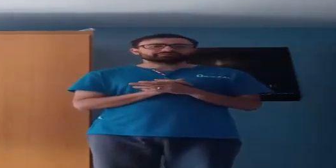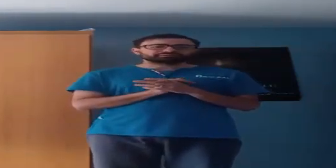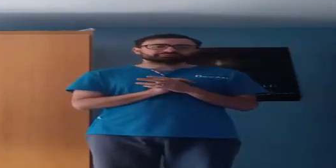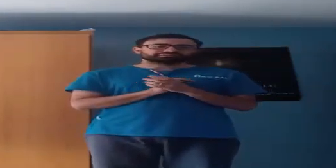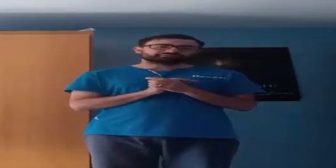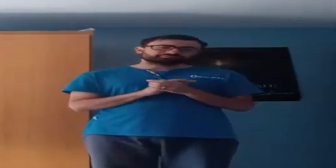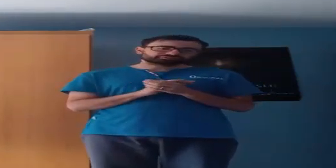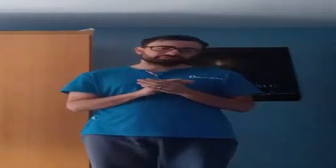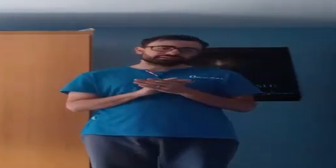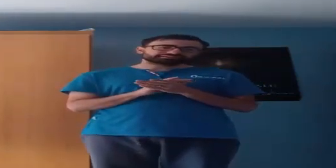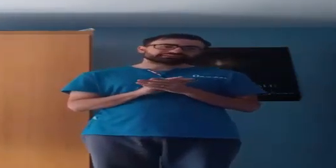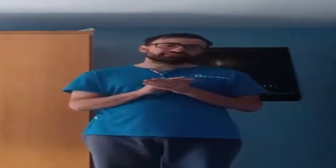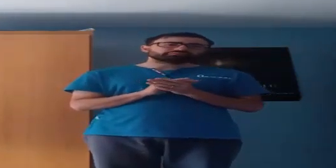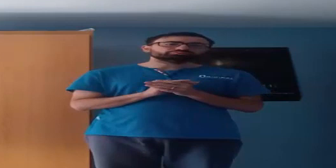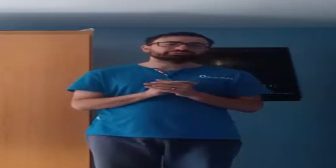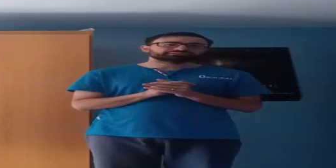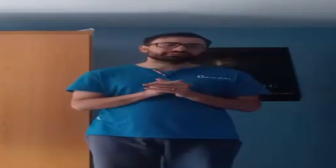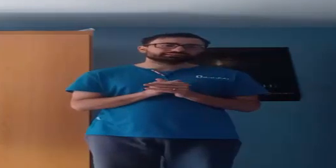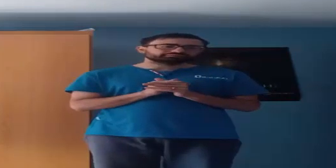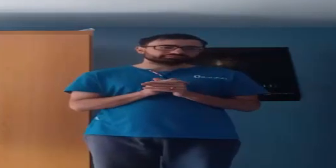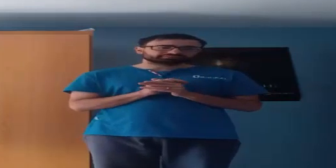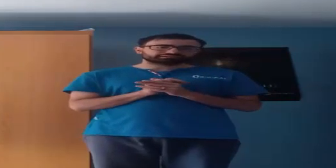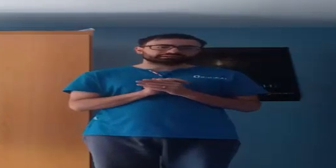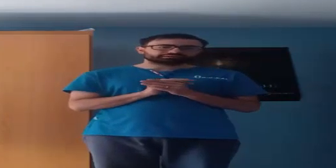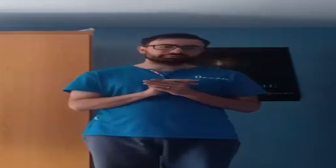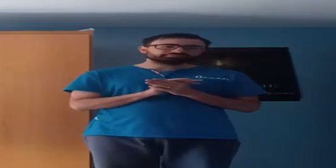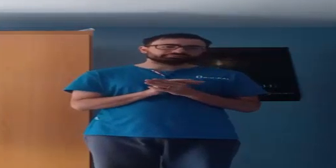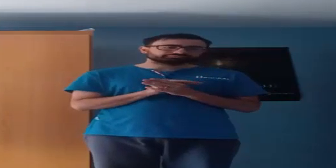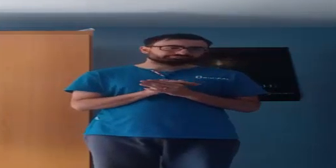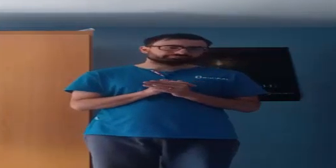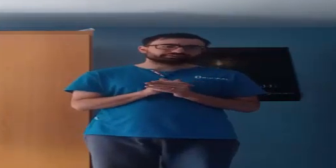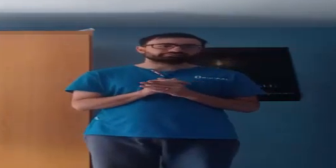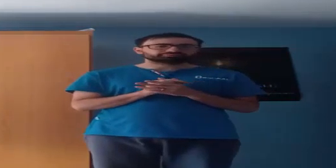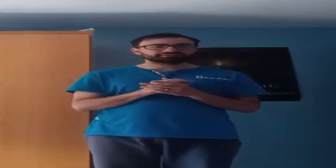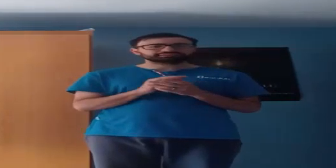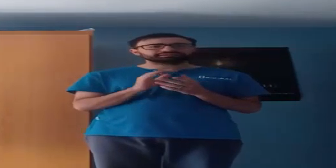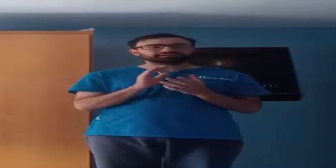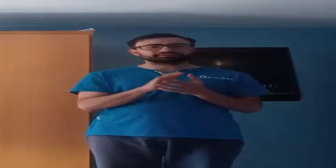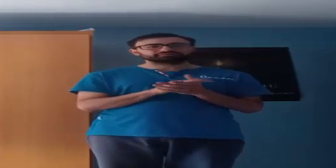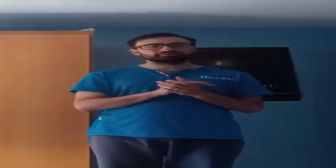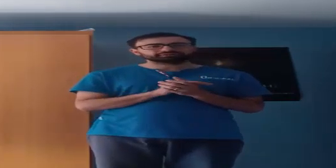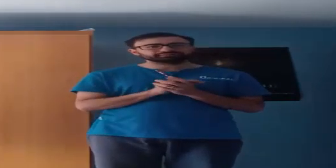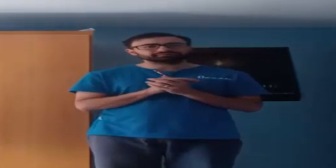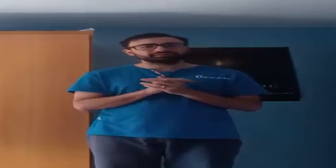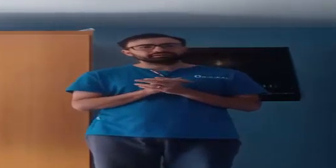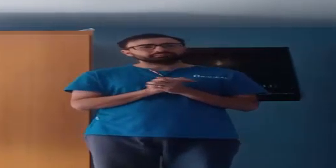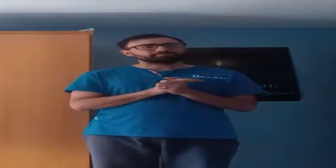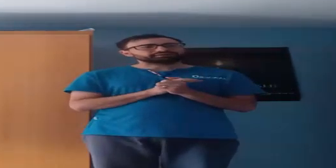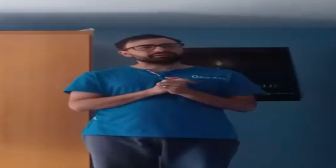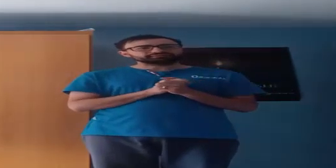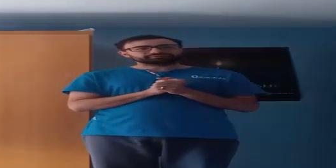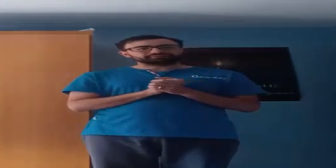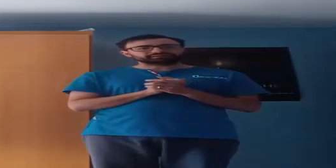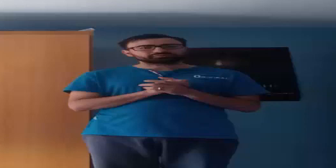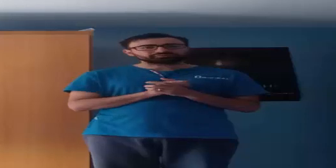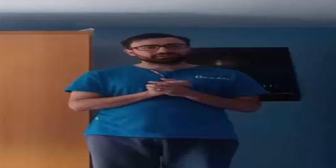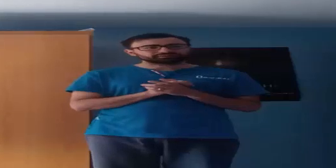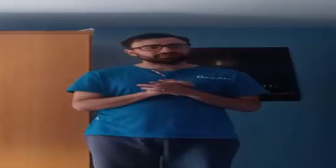que contaremos hoy es de un sátiro que la vio, entonces él la rincona para intentar cogerla